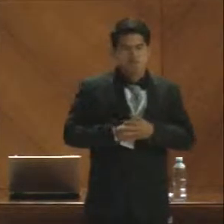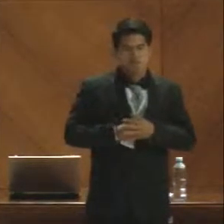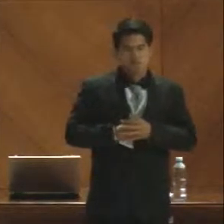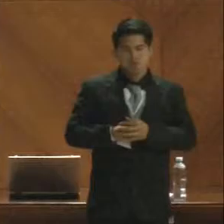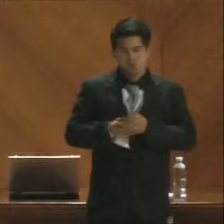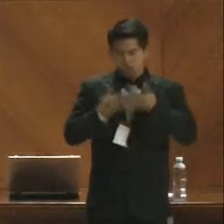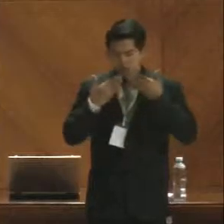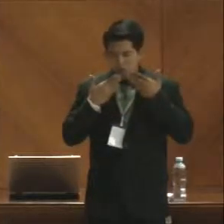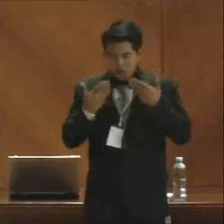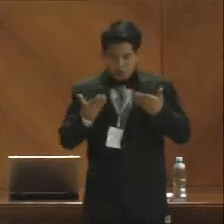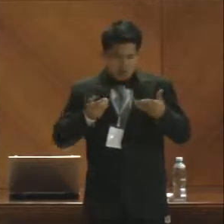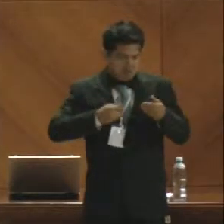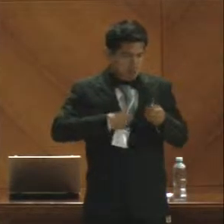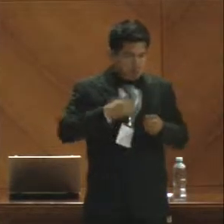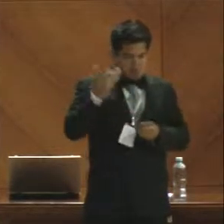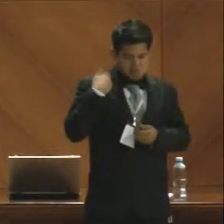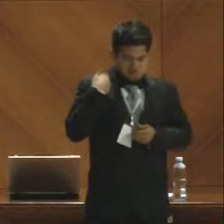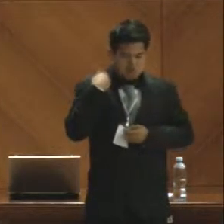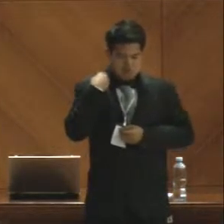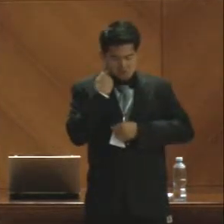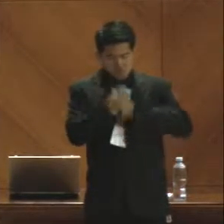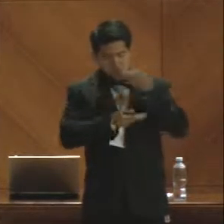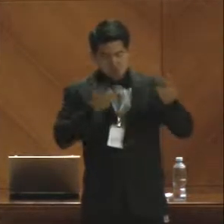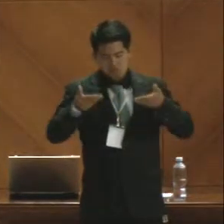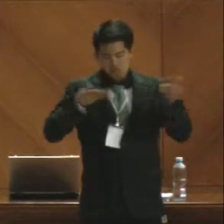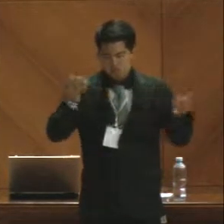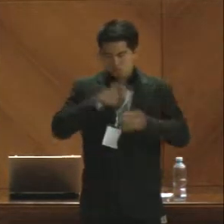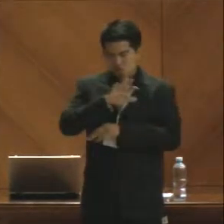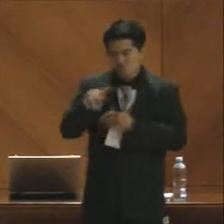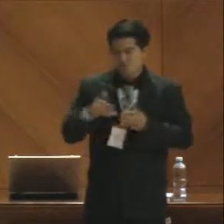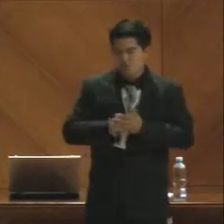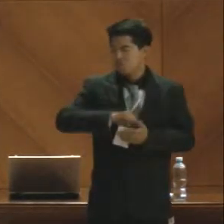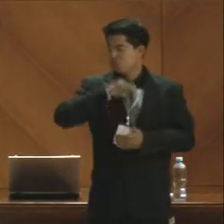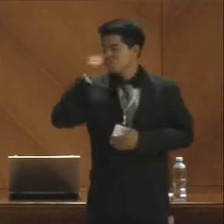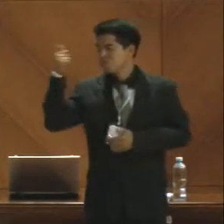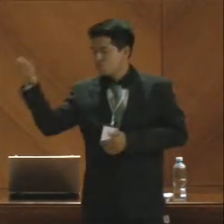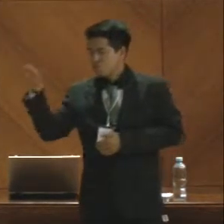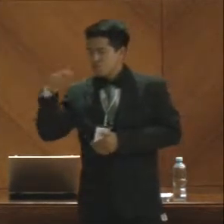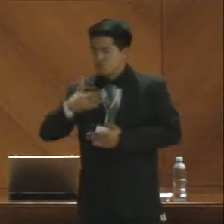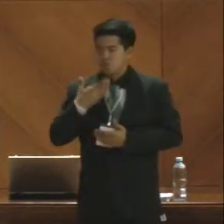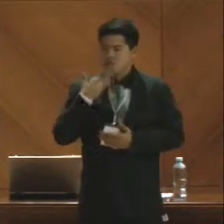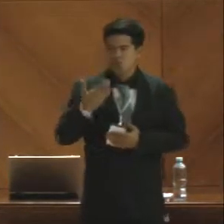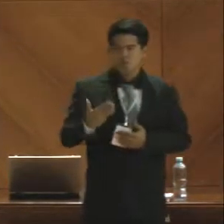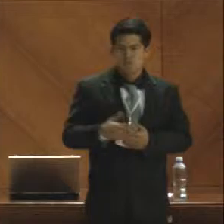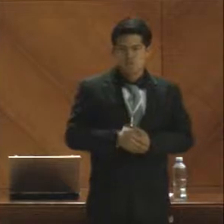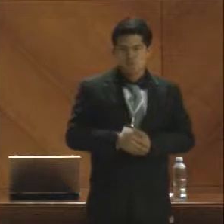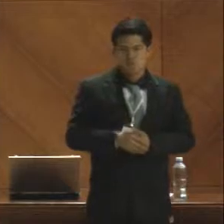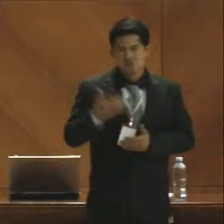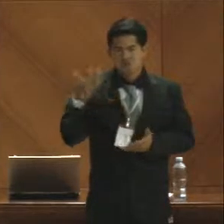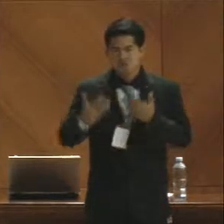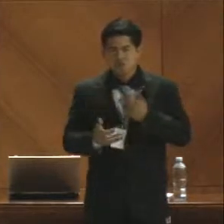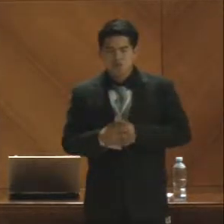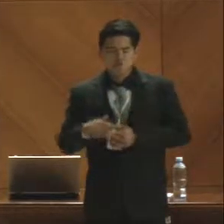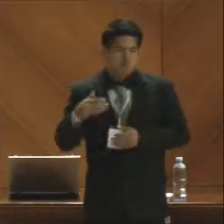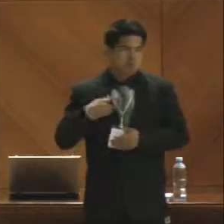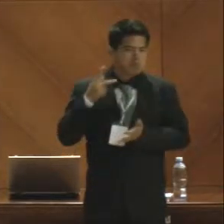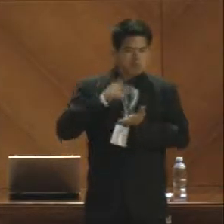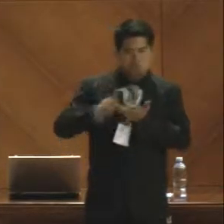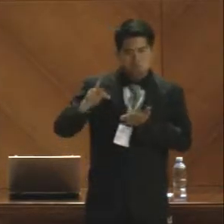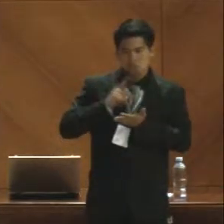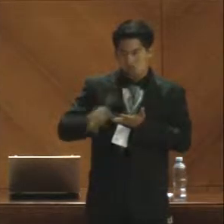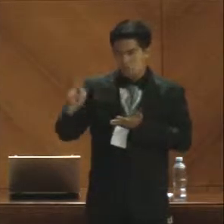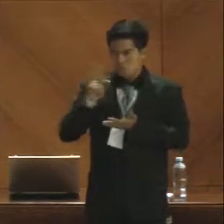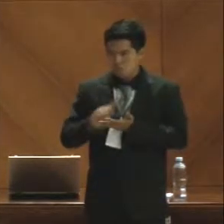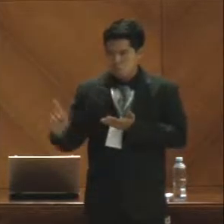ancho del país. Y no salen fuera del país como una suerte de impuesto a la tecnología, ¿no?